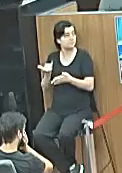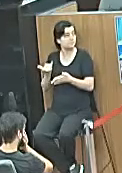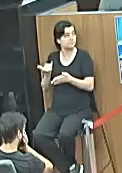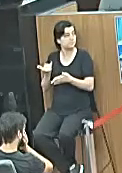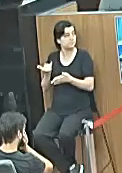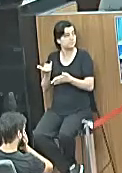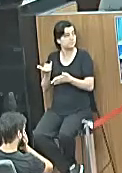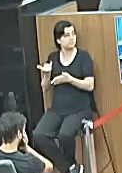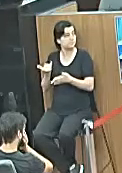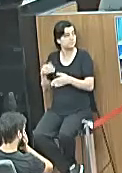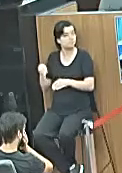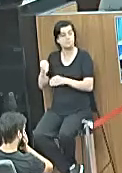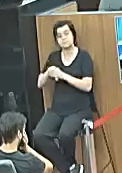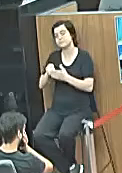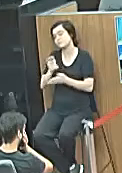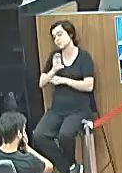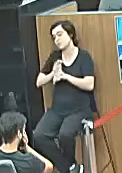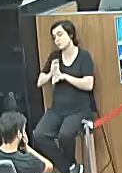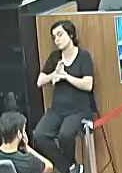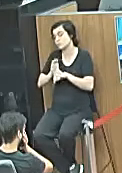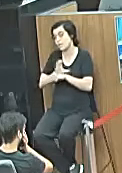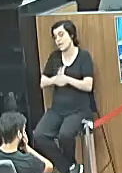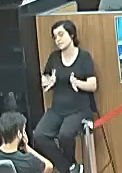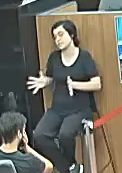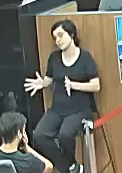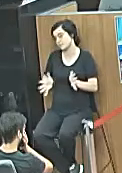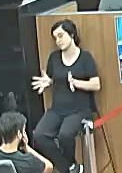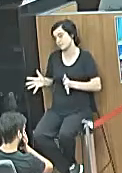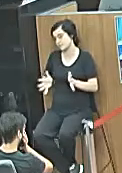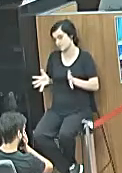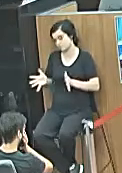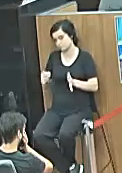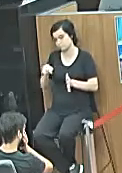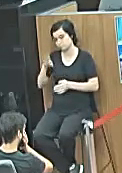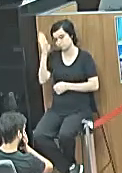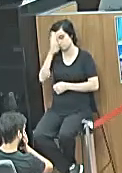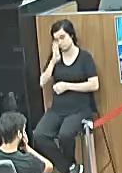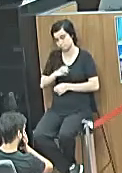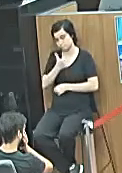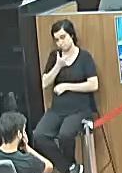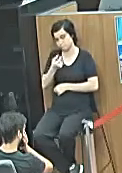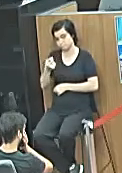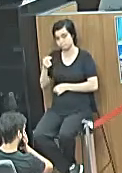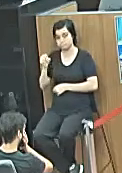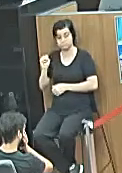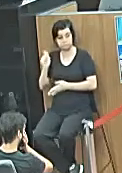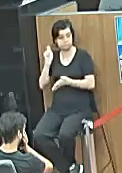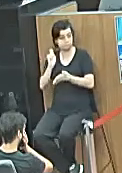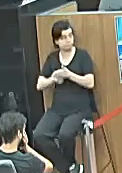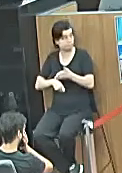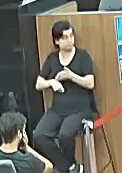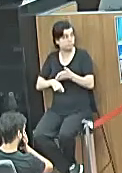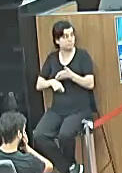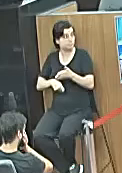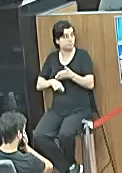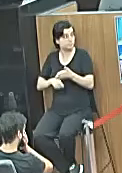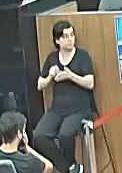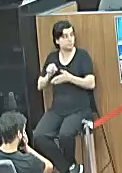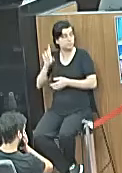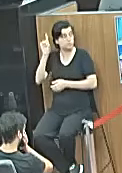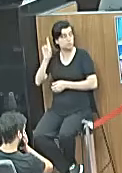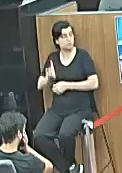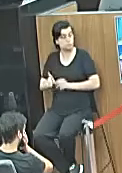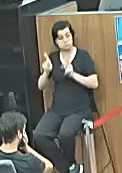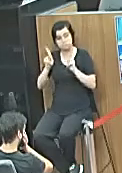também um direito constitucional à acessibilidade o brasil assinou em 2008 o tratado ea convenção para direito